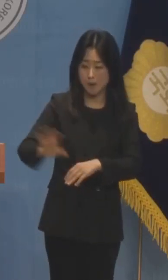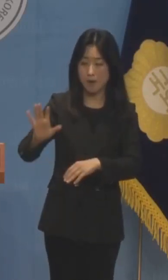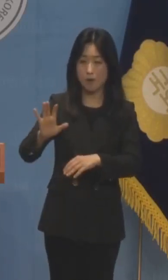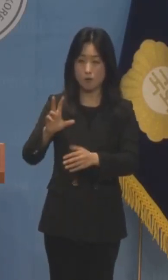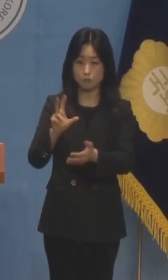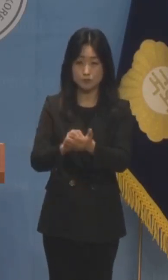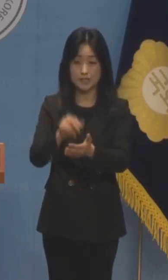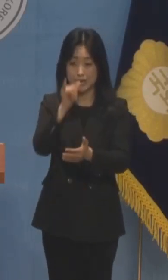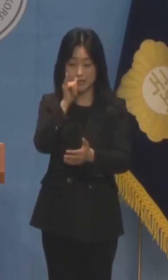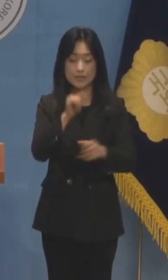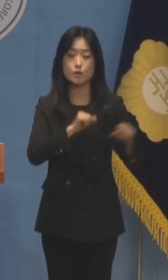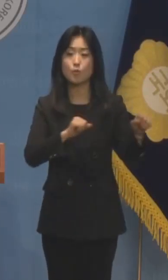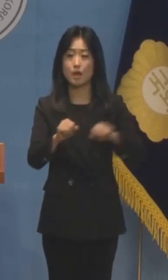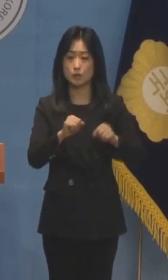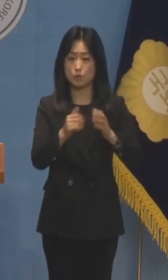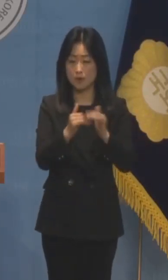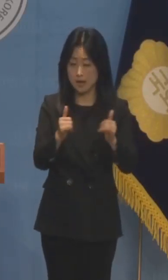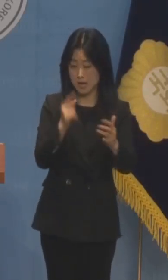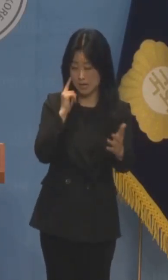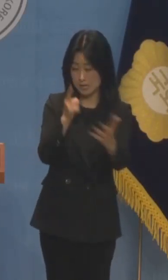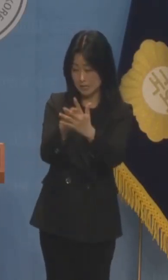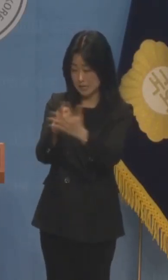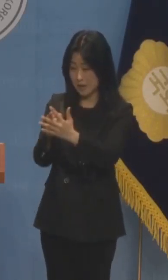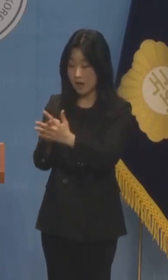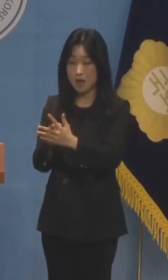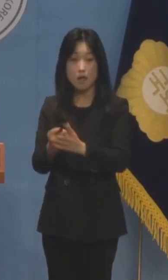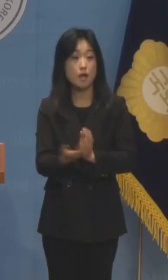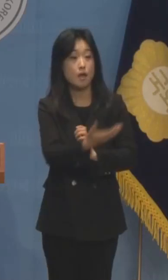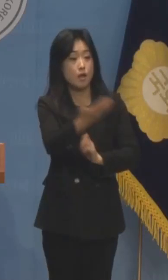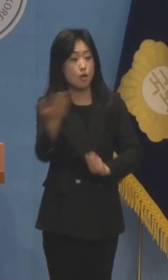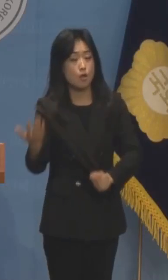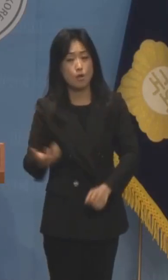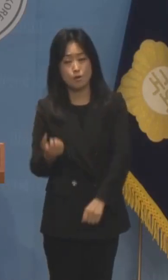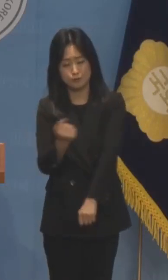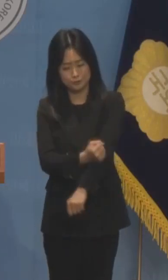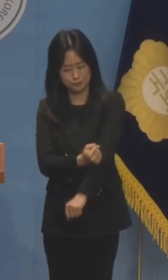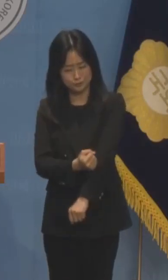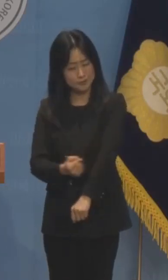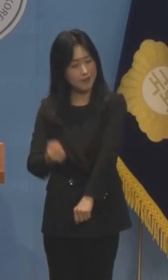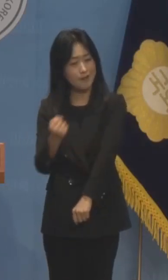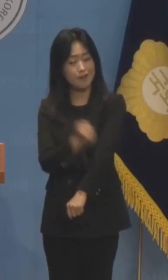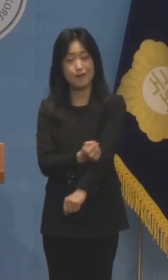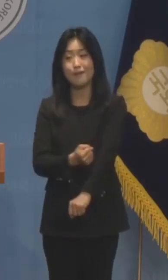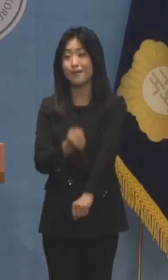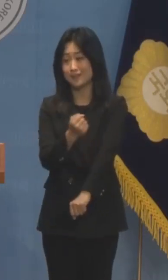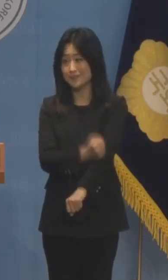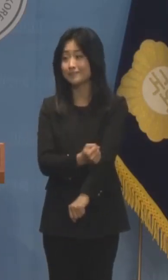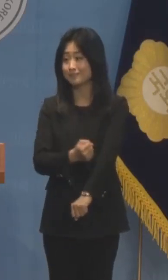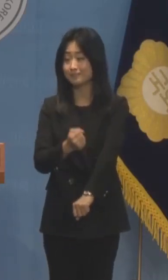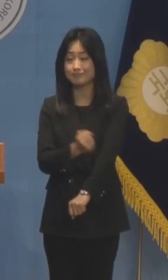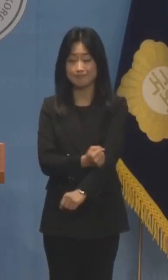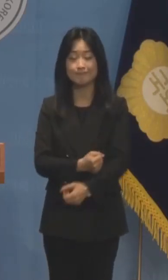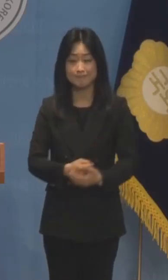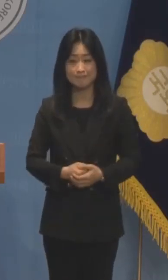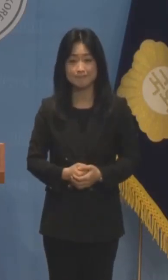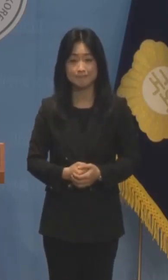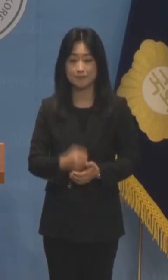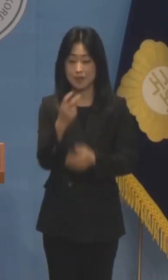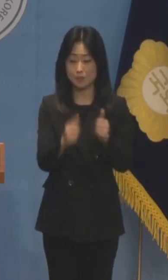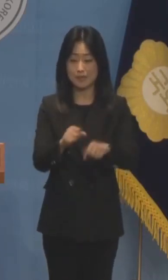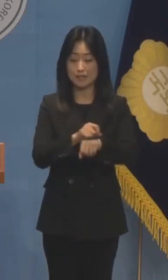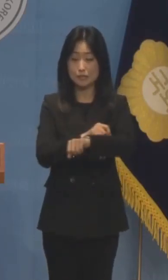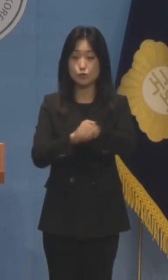밝혀온 활동가와 기자 여러분의 용기와 노력에 경의를 표합니다. 검찰